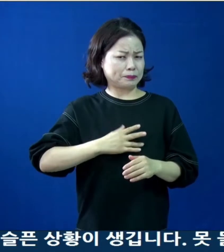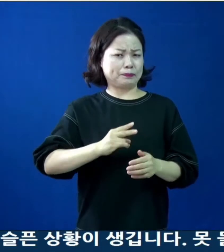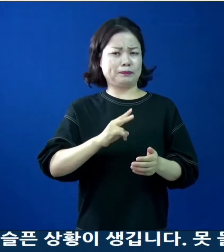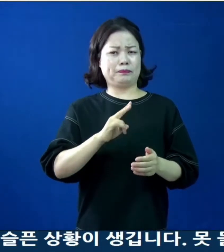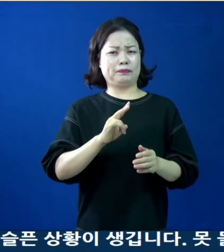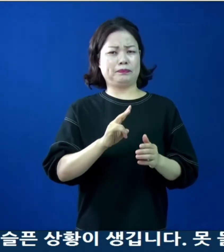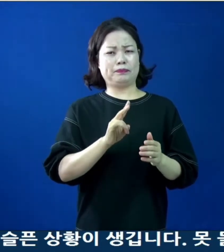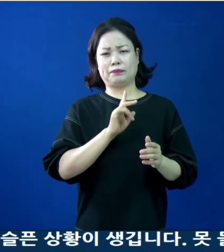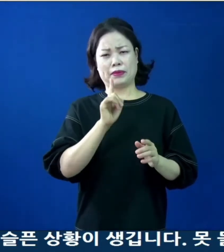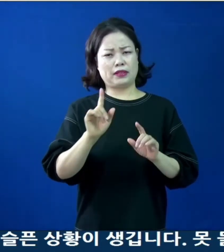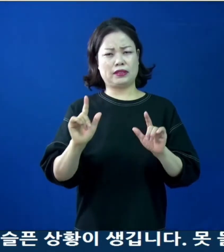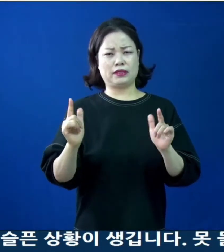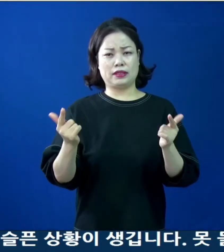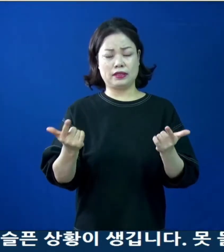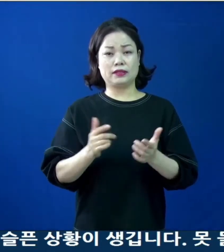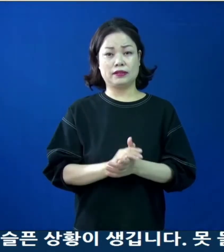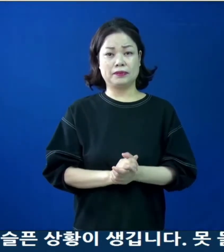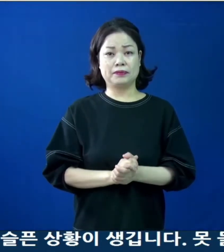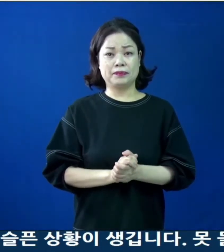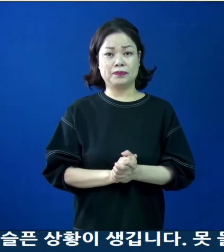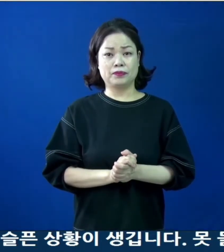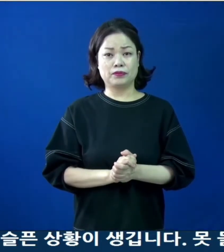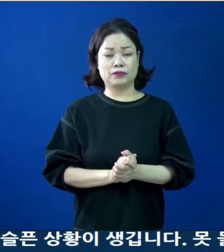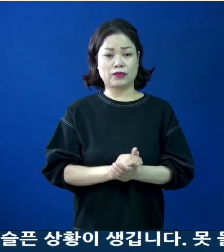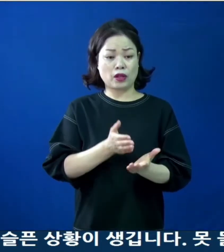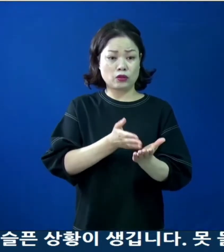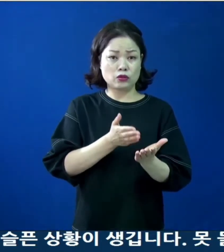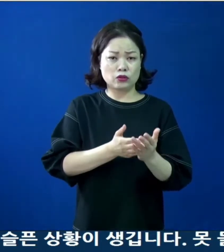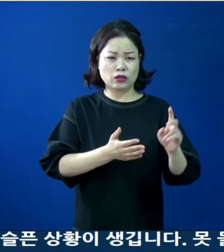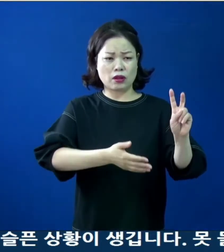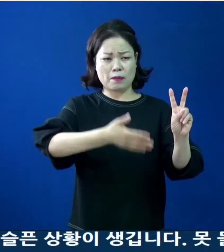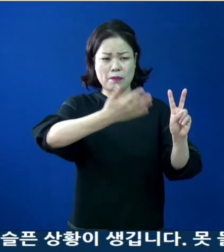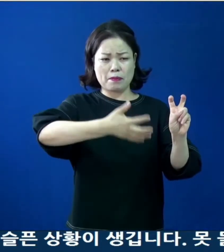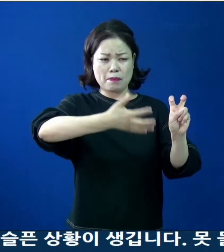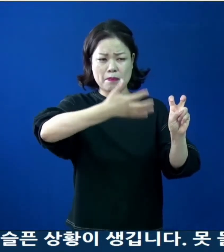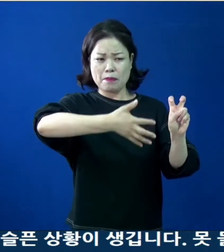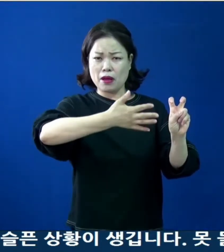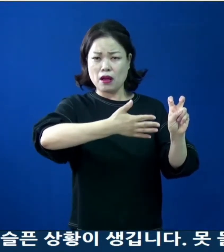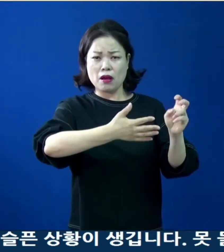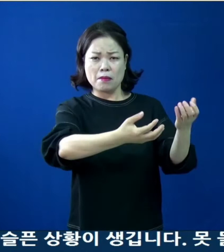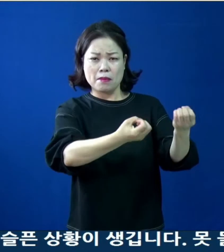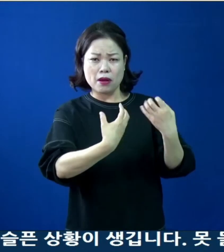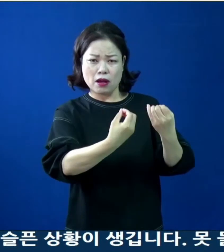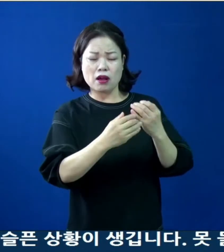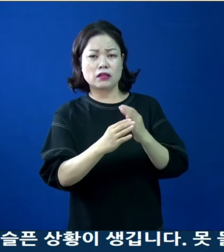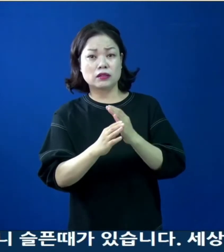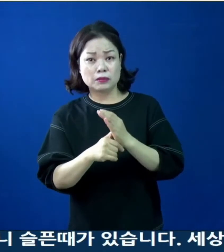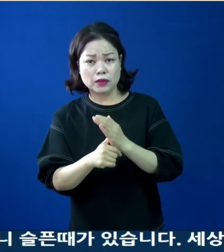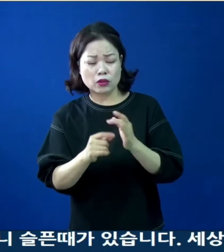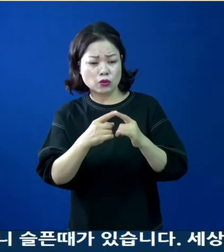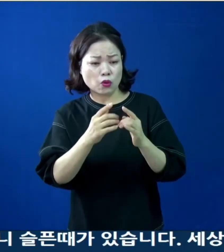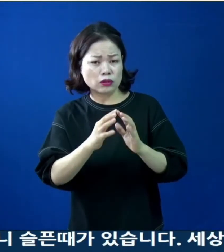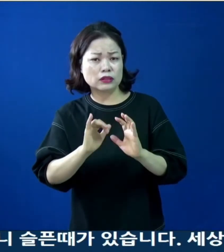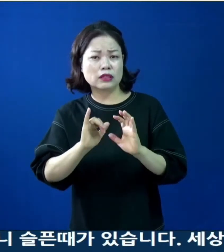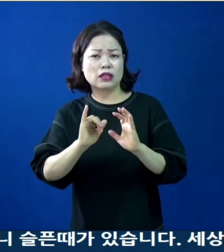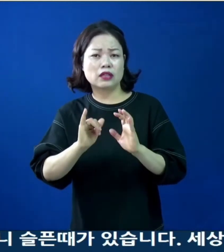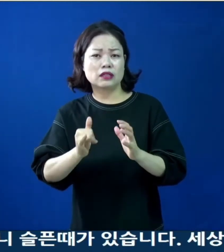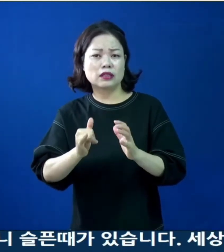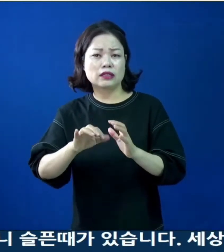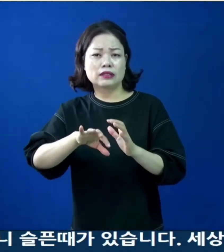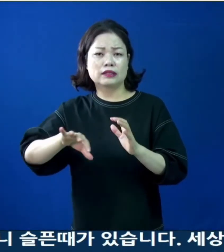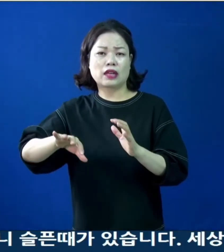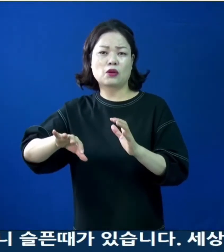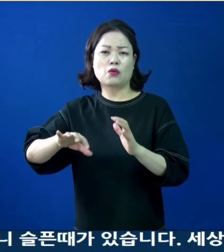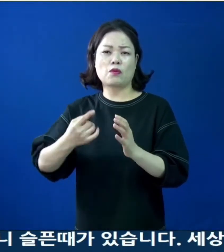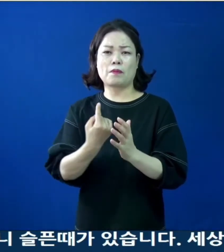들지 않습니다. 뉴스와 매스컴에서 교회를 언급할 때마다 교회가 마치 세상에 덩그러니